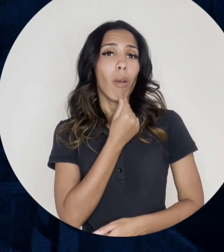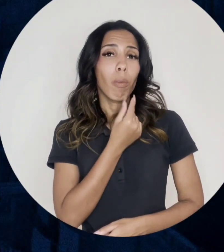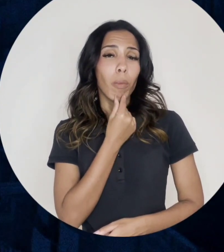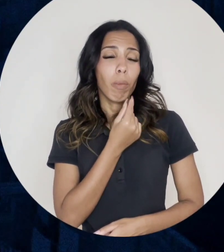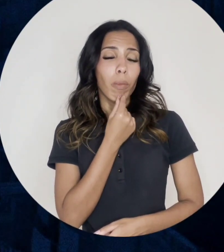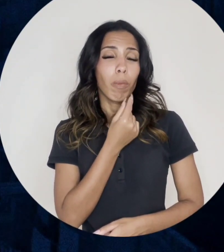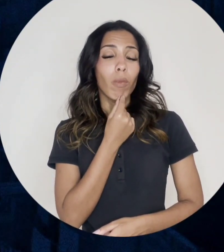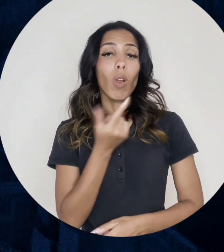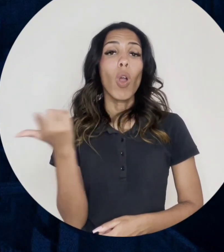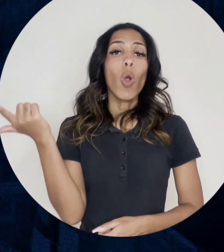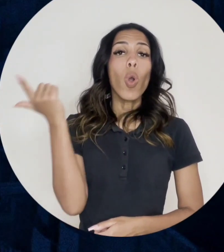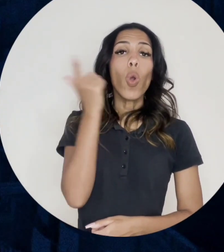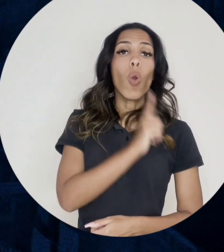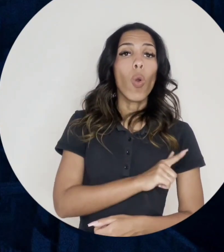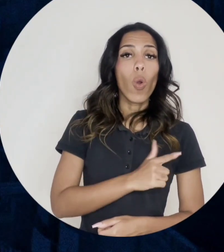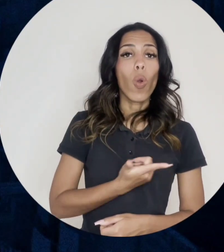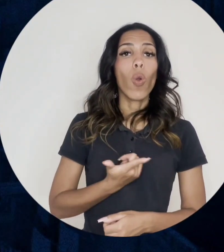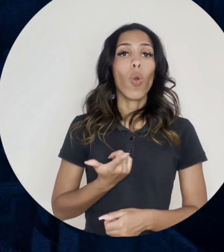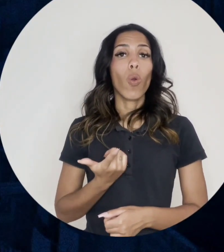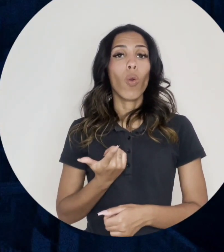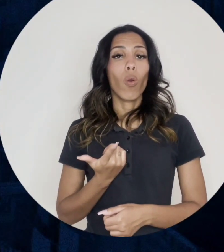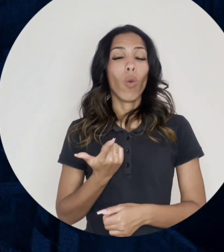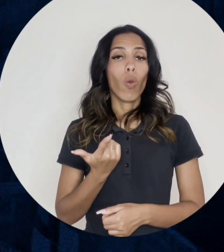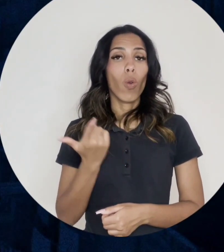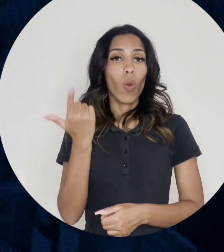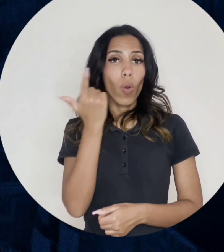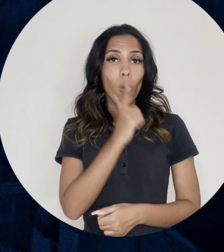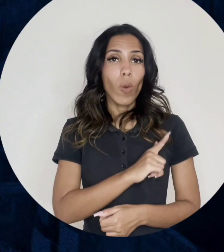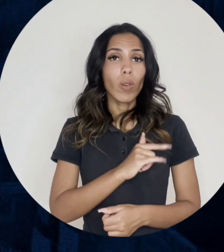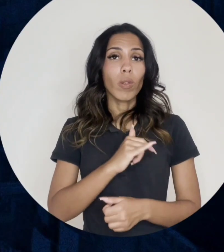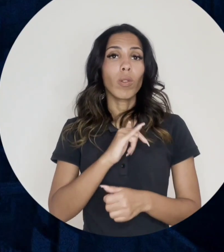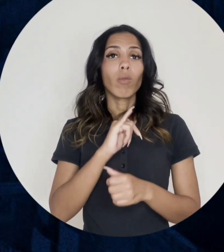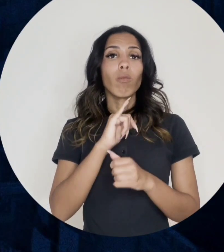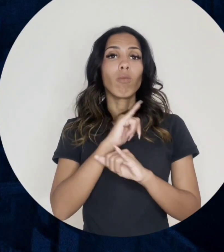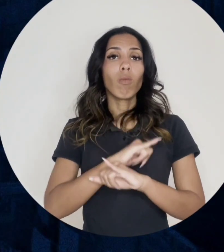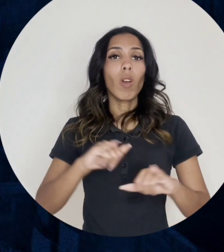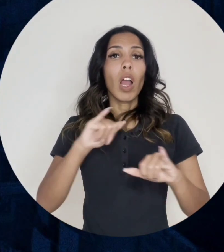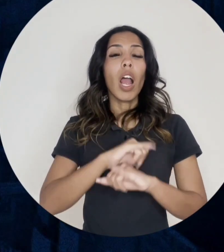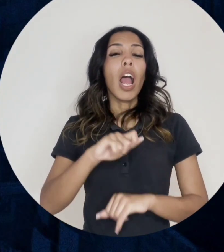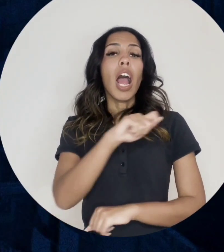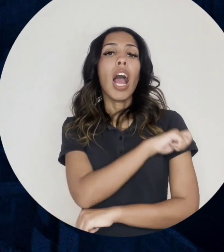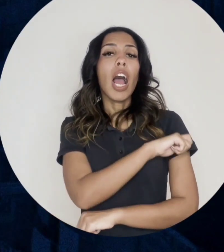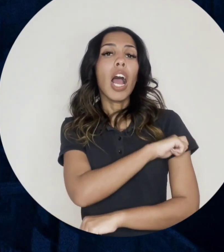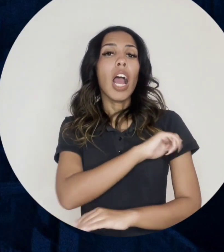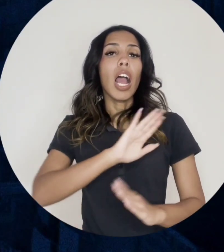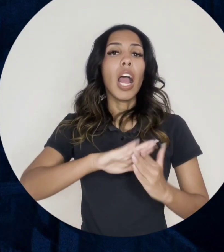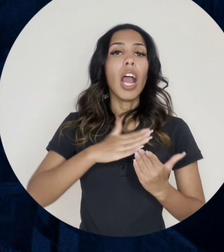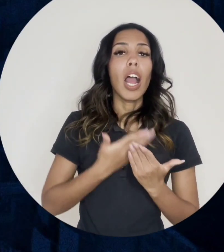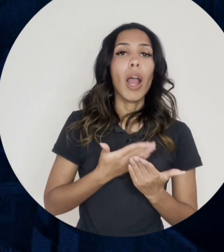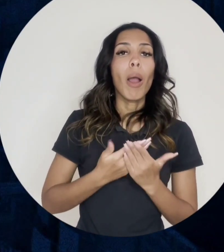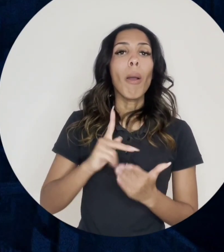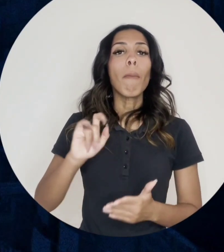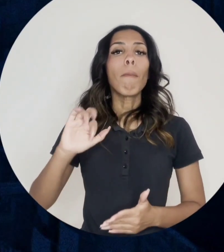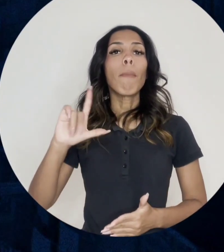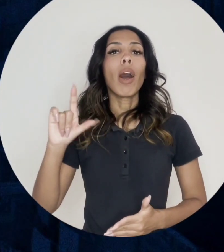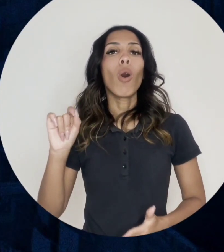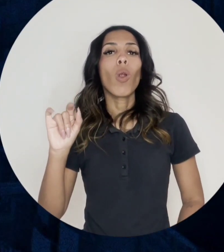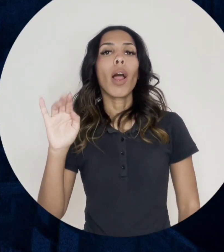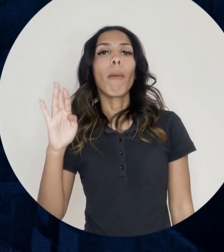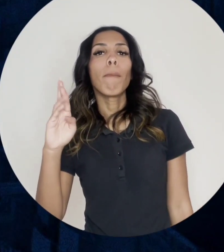gente conseguiu botar uma reportagem. Aluno da escola, Paula Brito procura